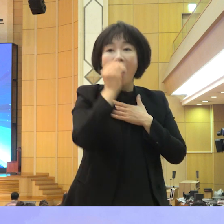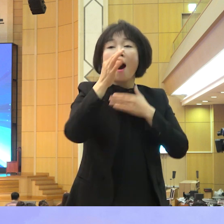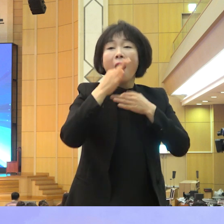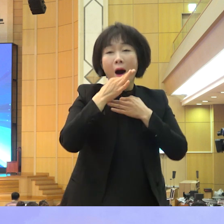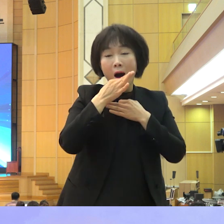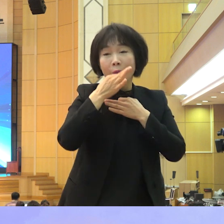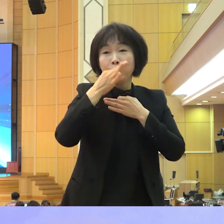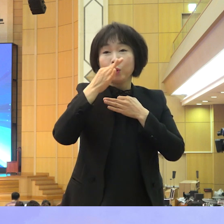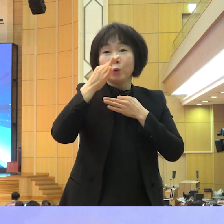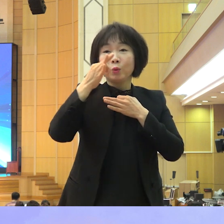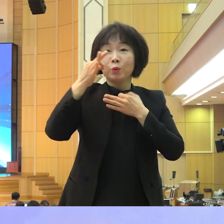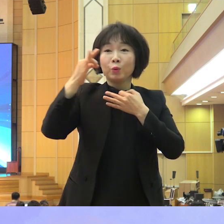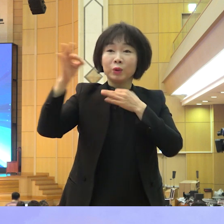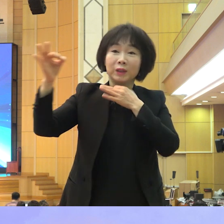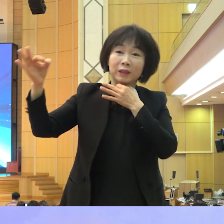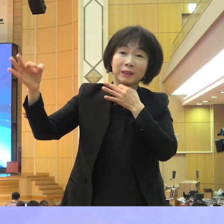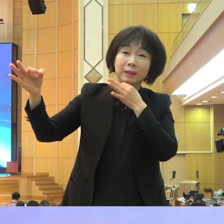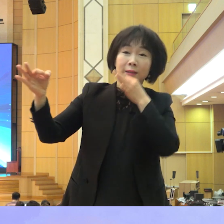거룩 다